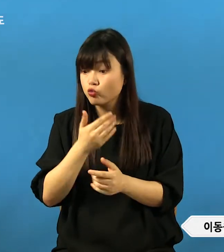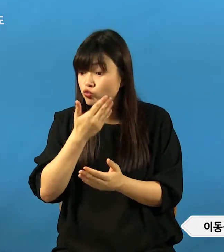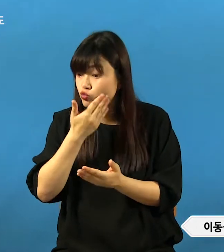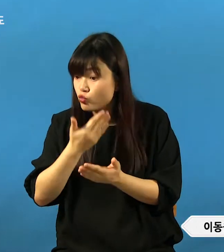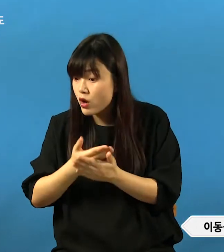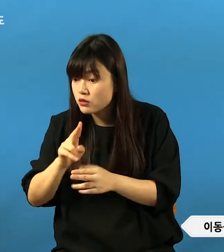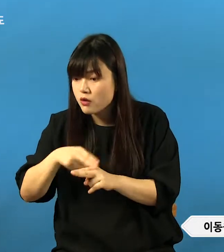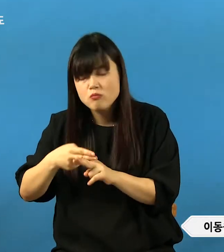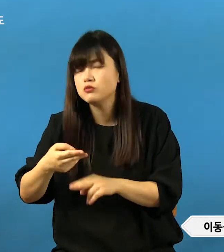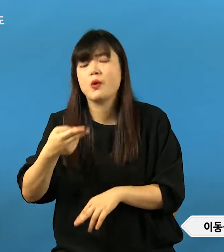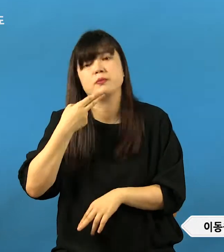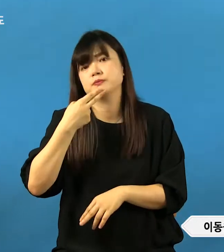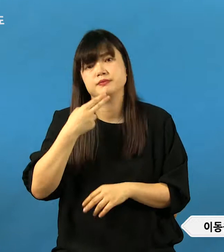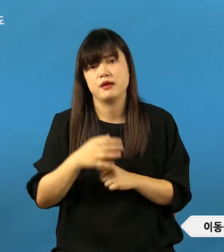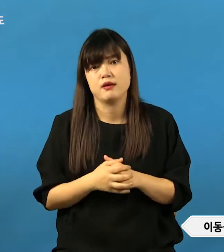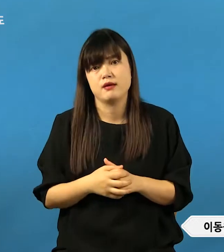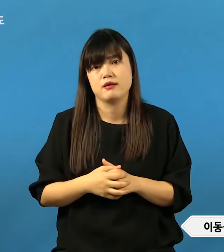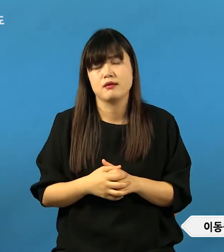선물은 없을 것입니다.